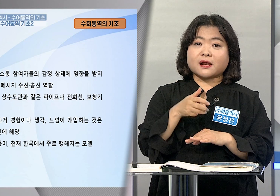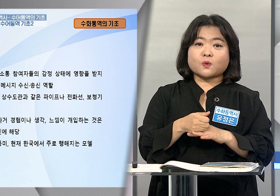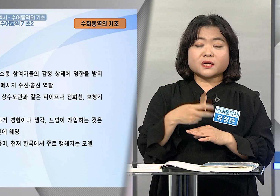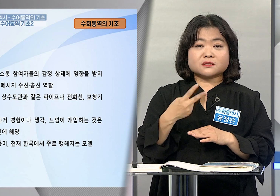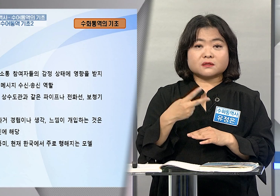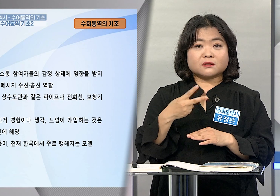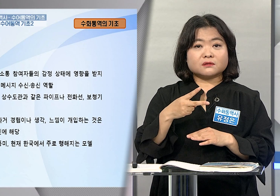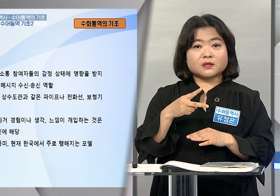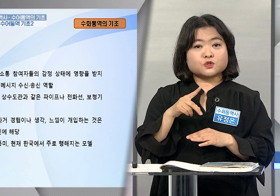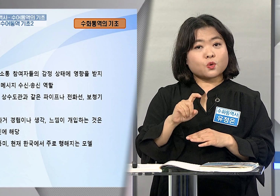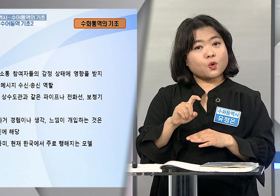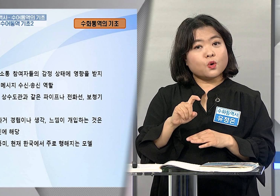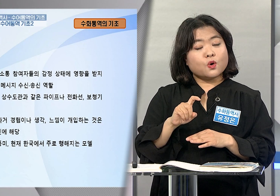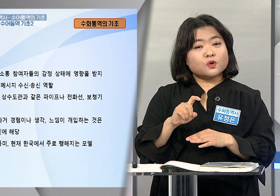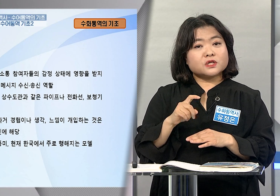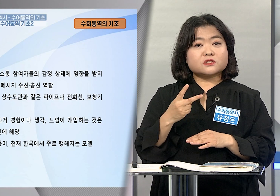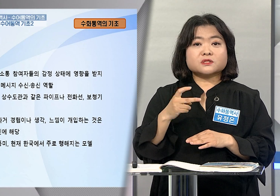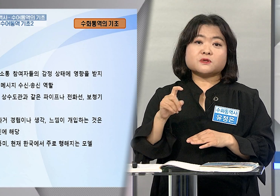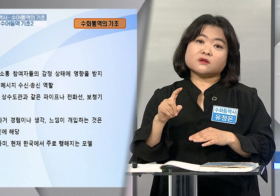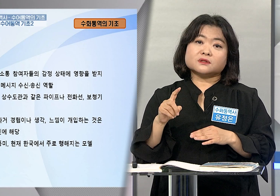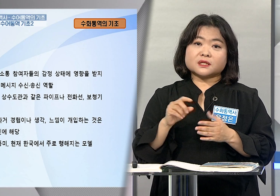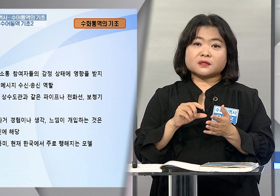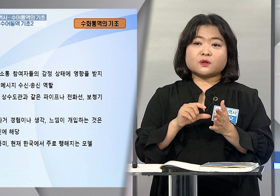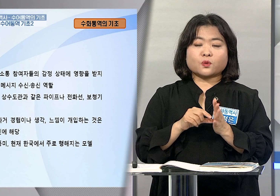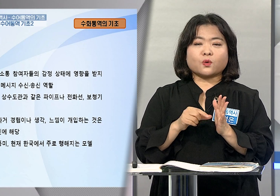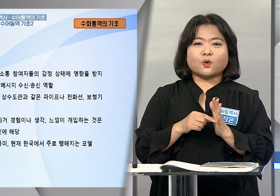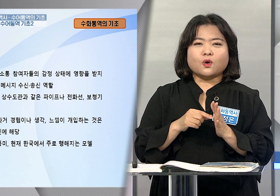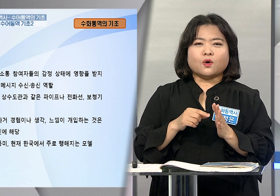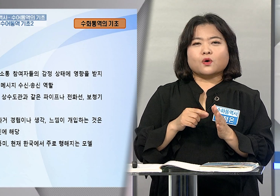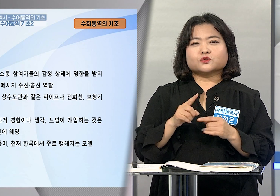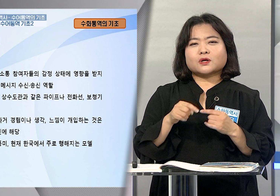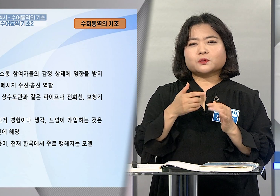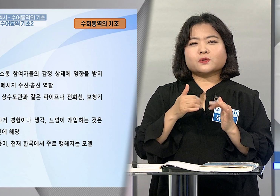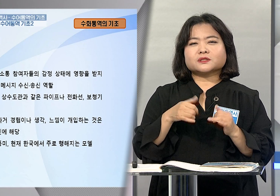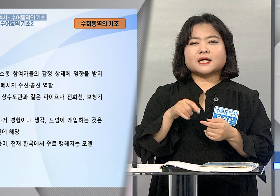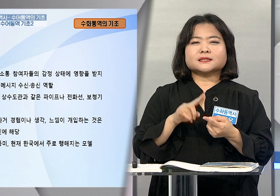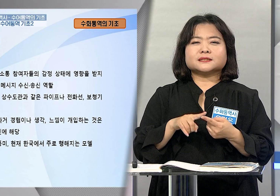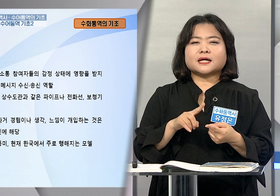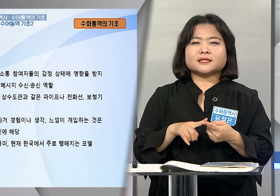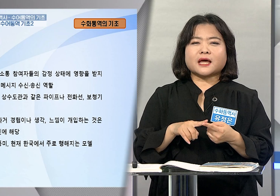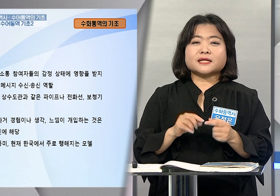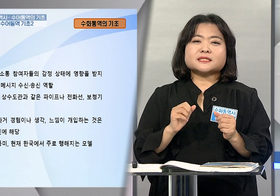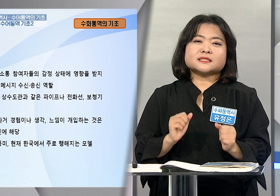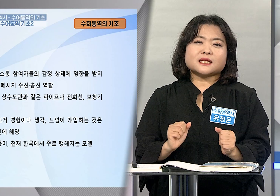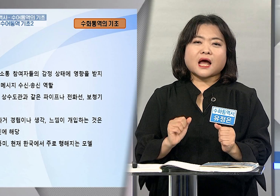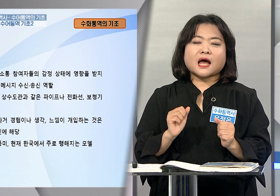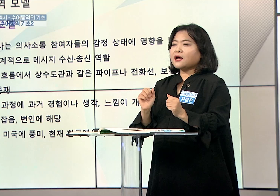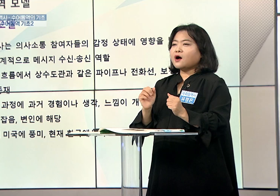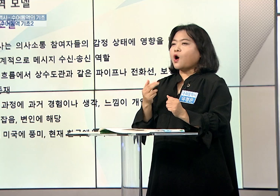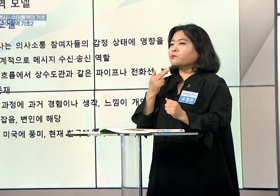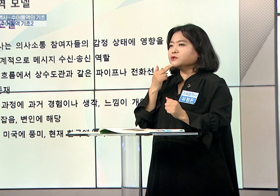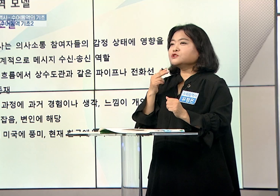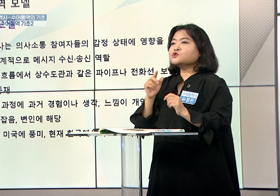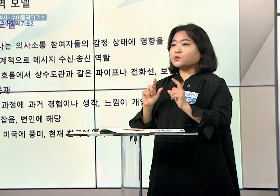말과 2000년대 초 2010년 이때도 수화통역사는 그 자리에 있으나 없는